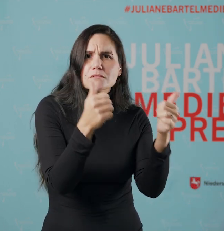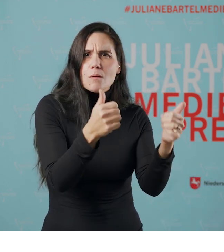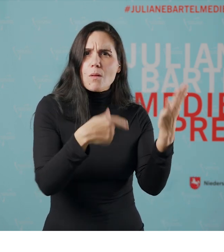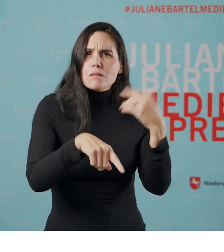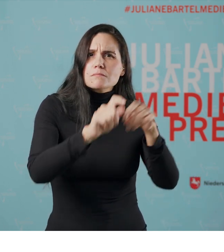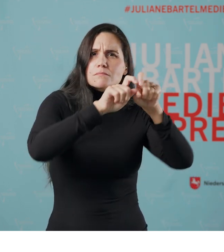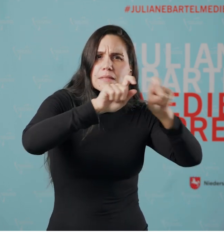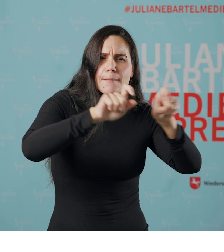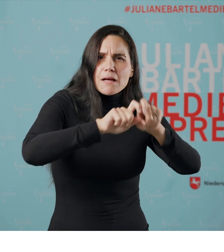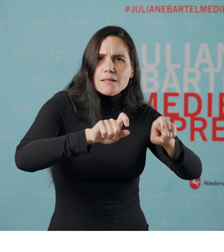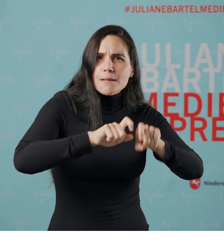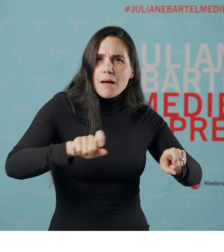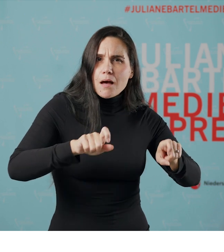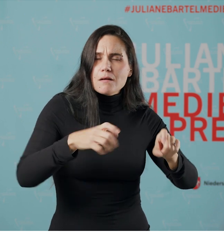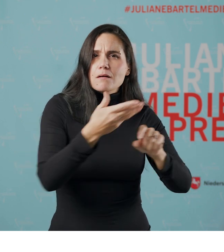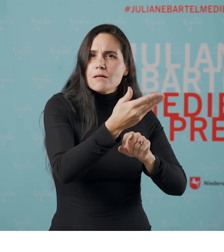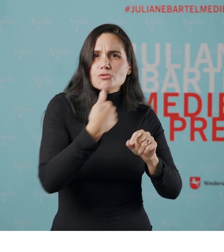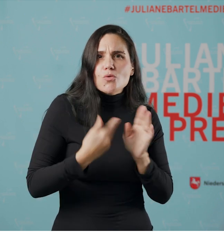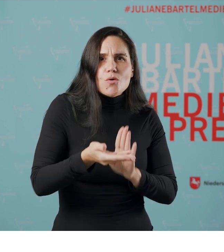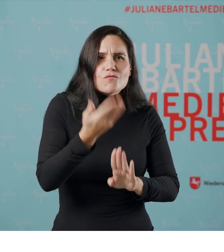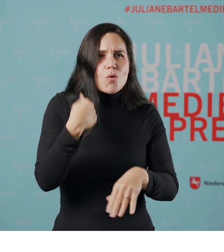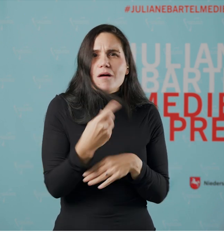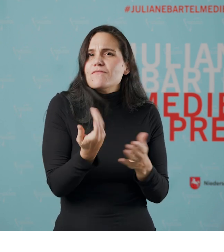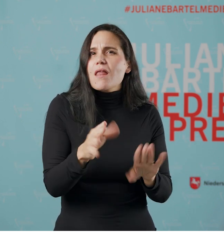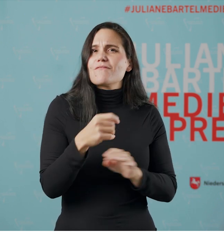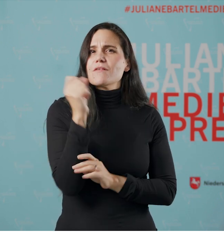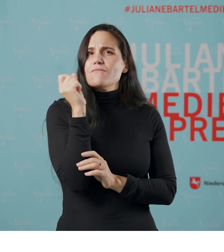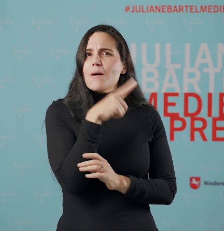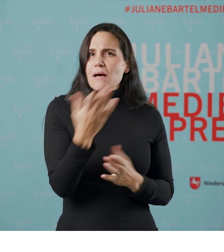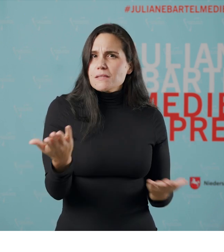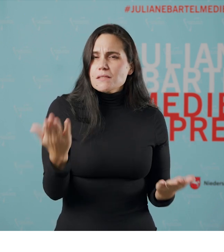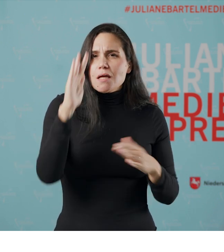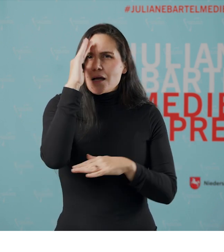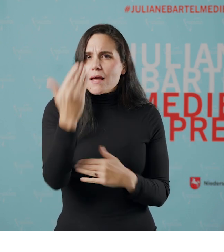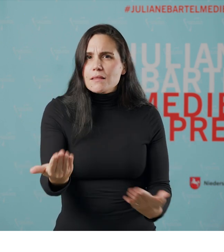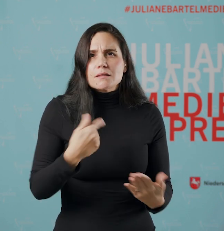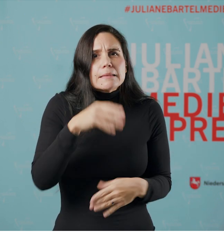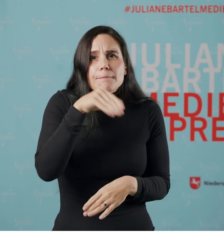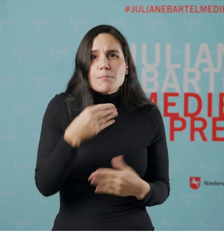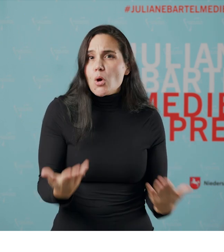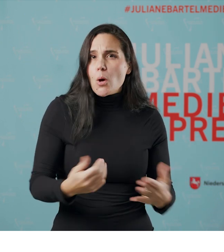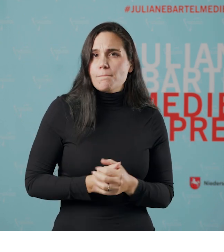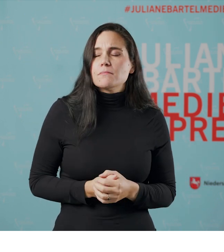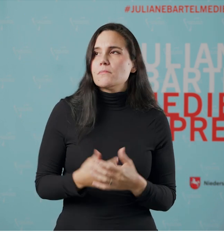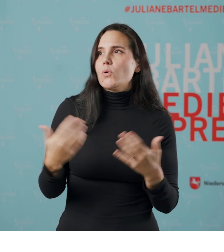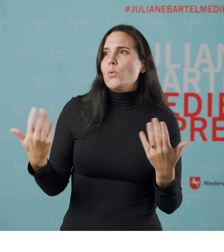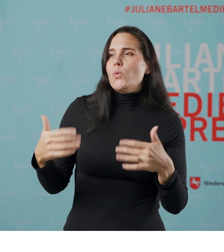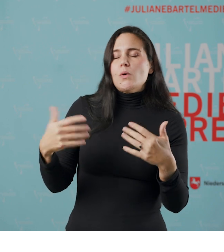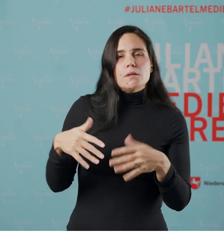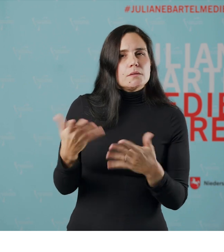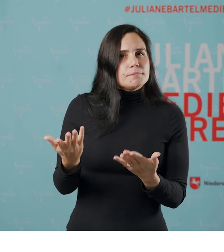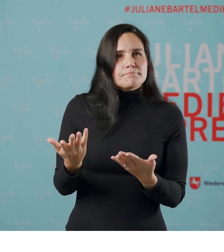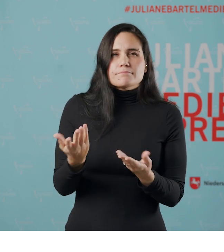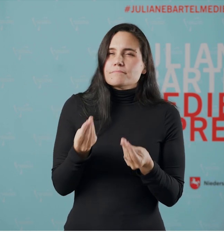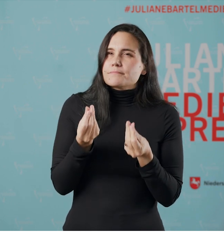toll, dass man hier auch mit Tim in Berührung kommt, die ansonsten vielleicht so ein bisschen hinten rübergefallen wären, die man persönlich nicht mitgekriegt hätte. Das war